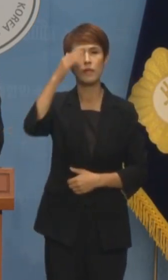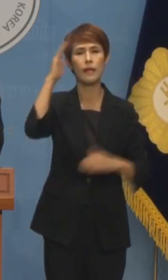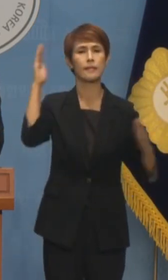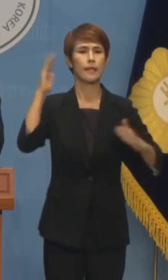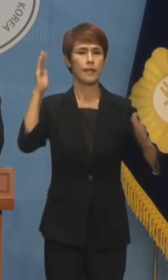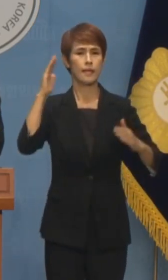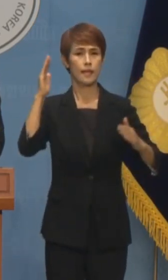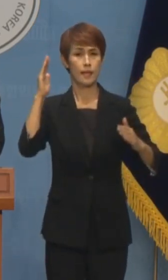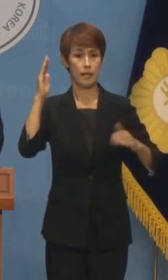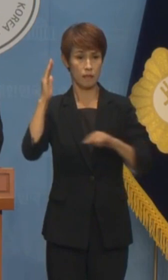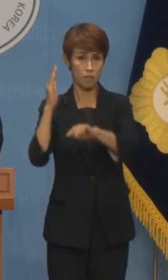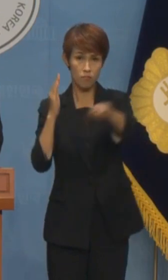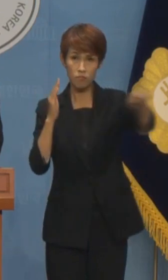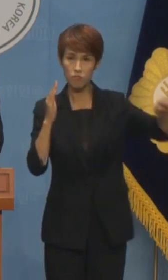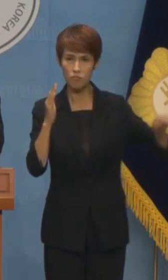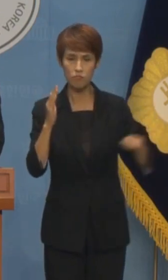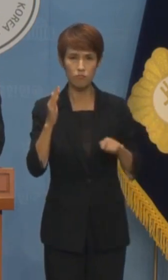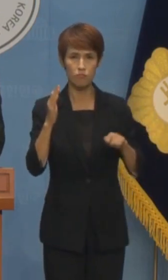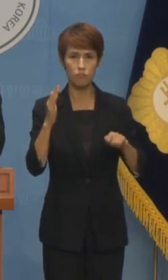청소년을 중심으로